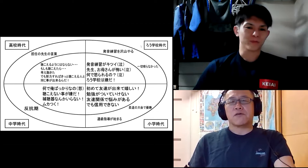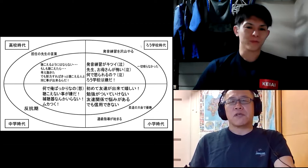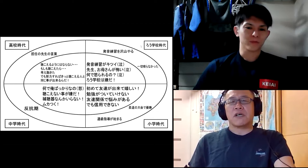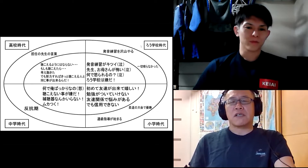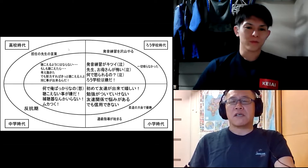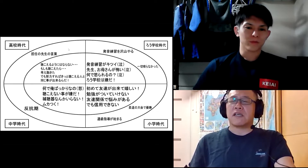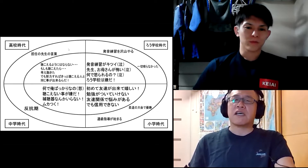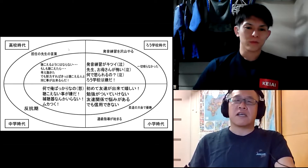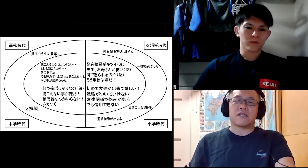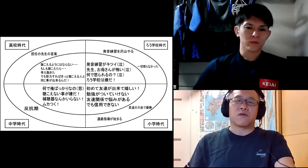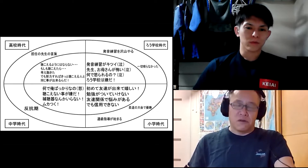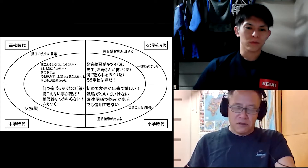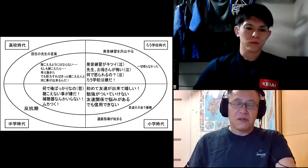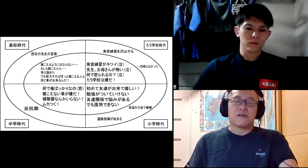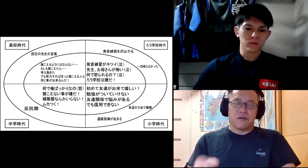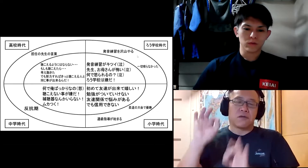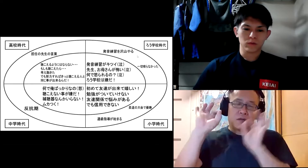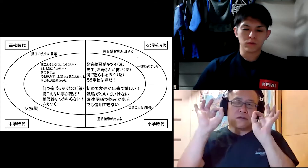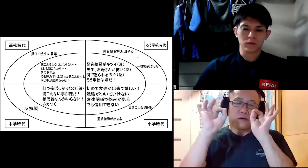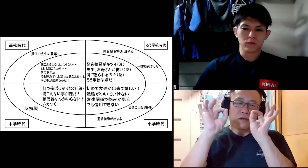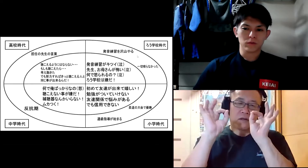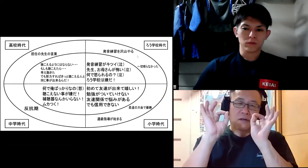ちょっと相談ができないなと、